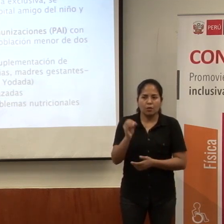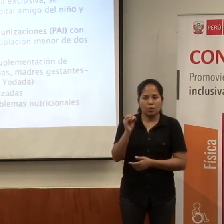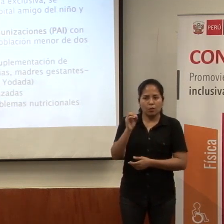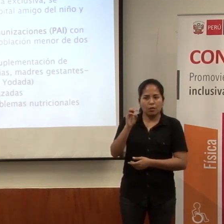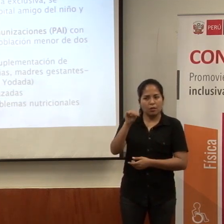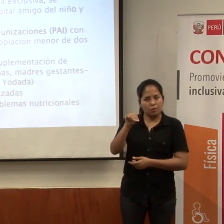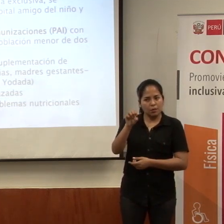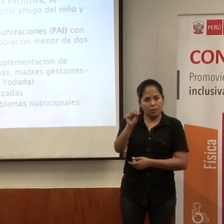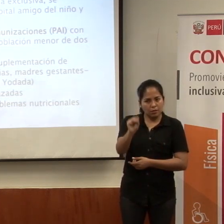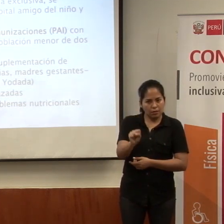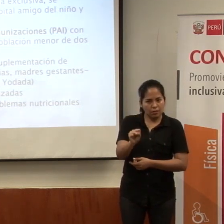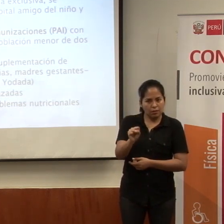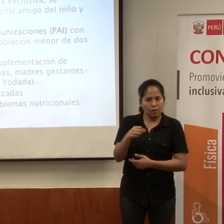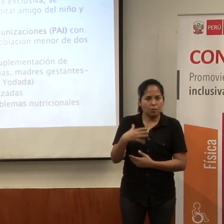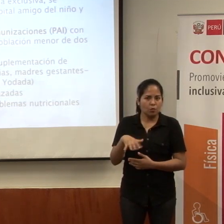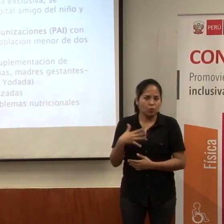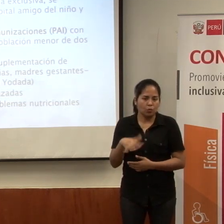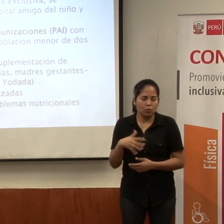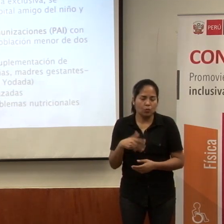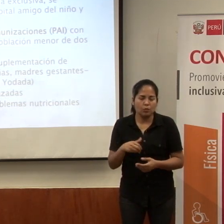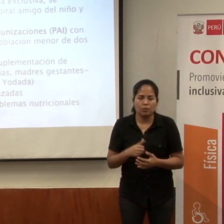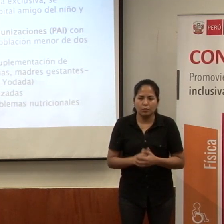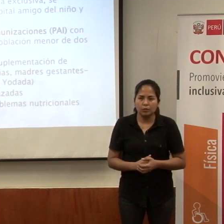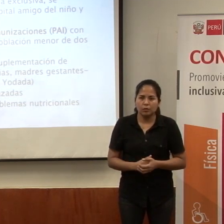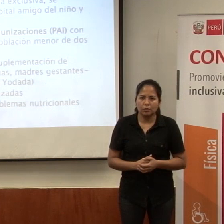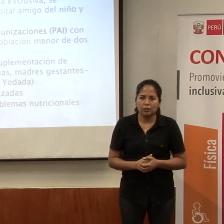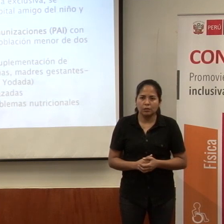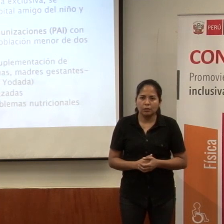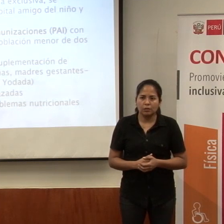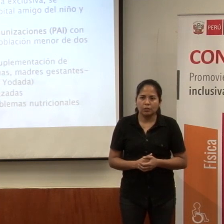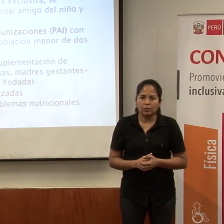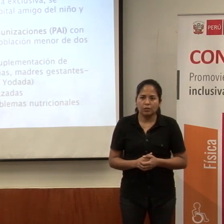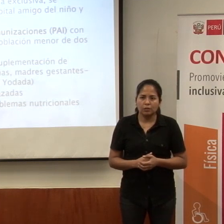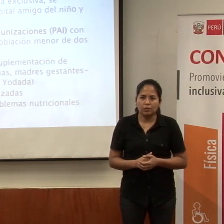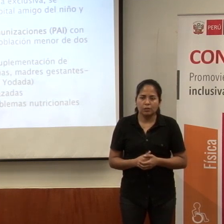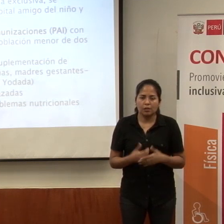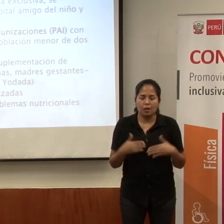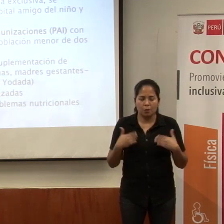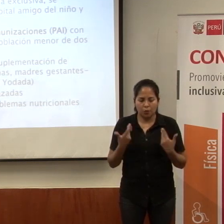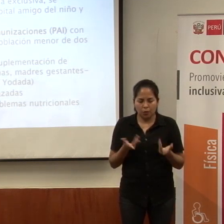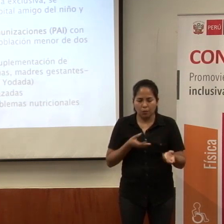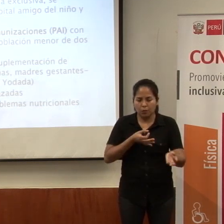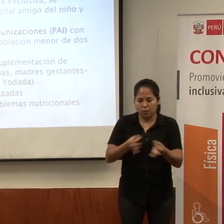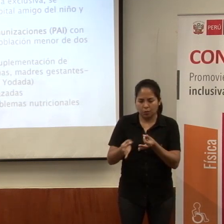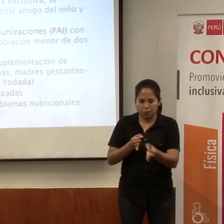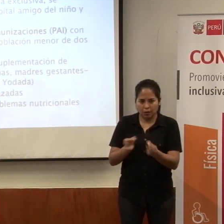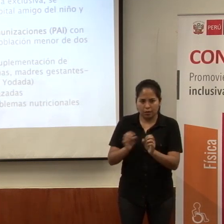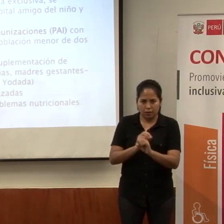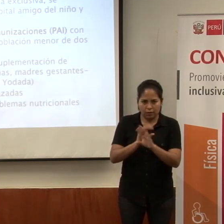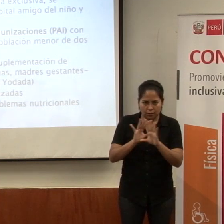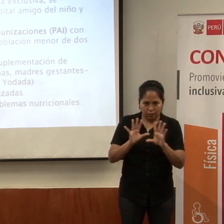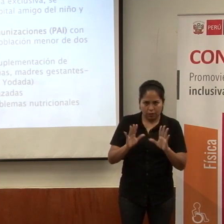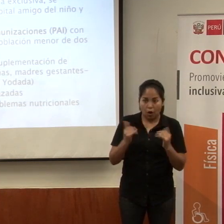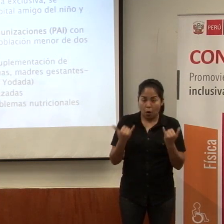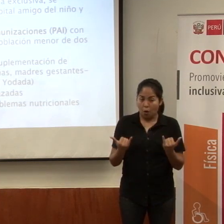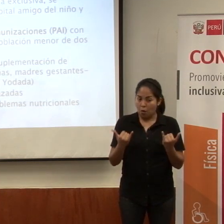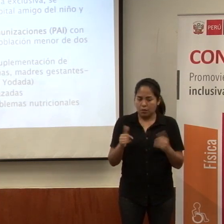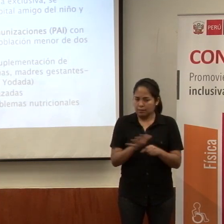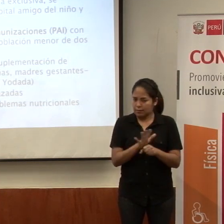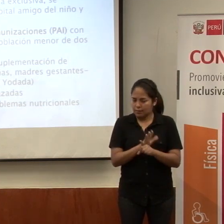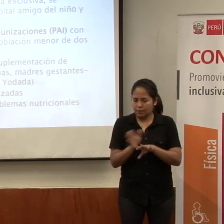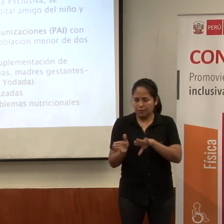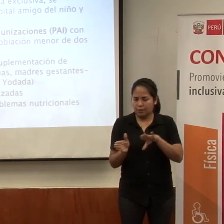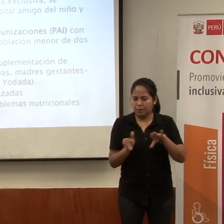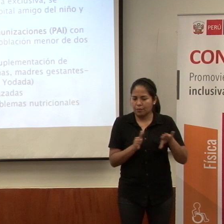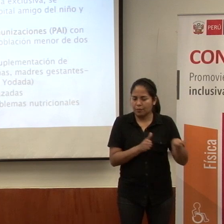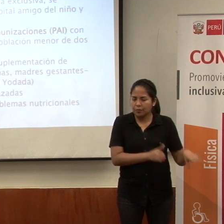sacar una publicación muy fuerte sobre eso y podemos en algún momento tratarlo de manera específica. No es el momento, pero podemos tratarlo de